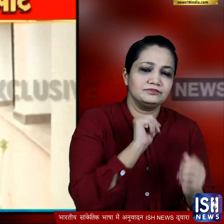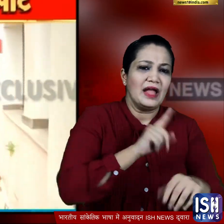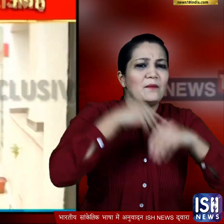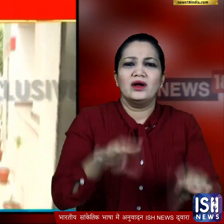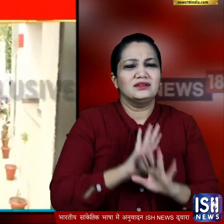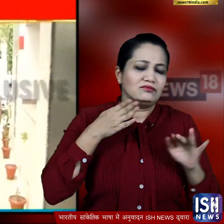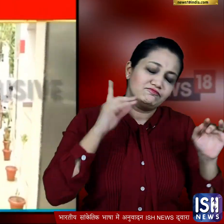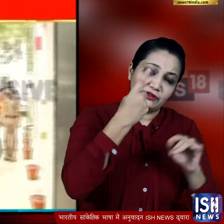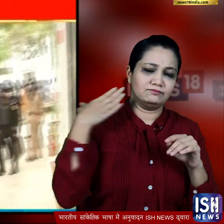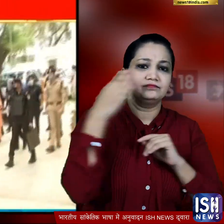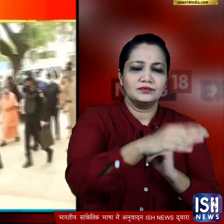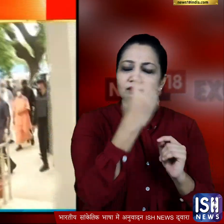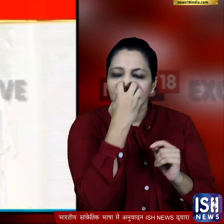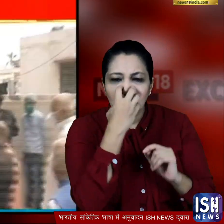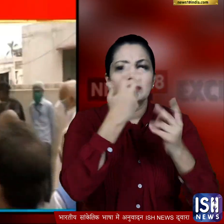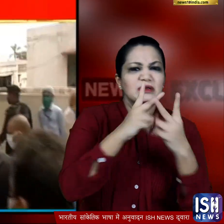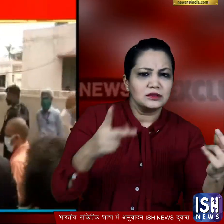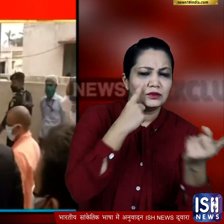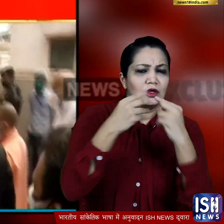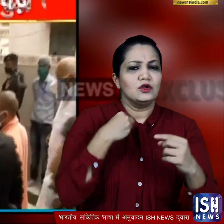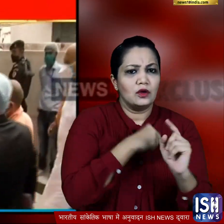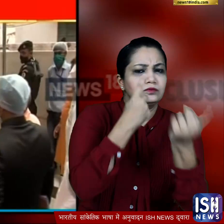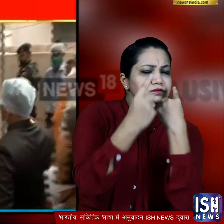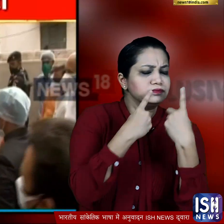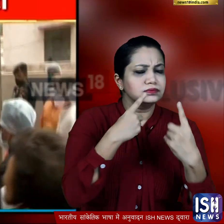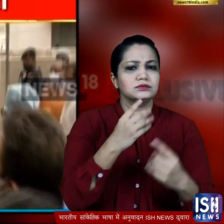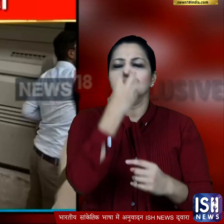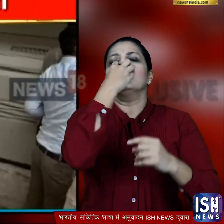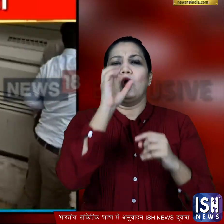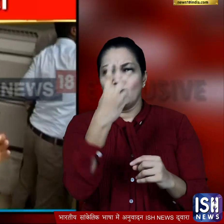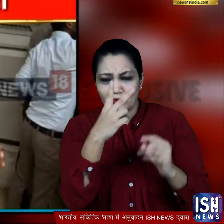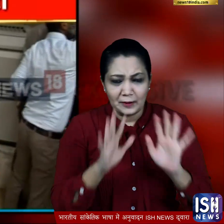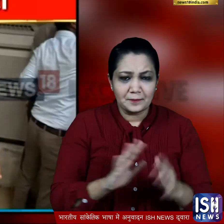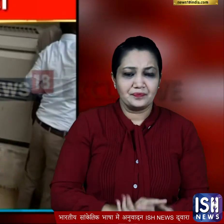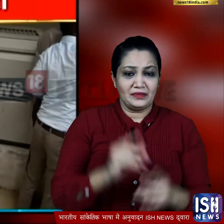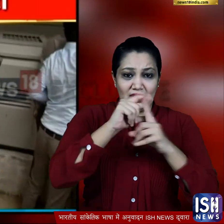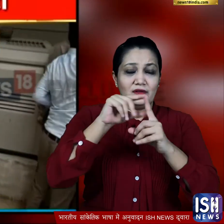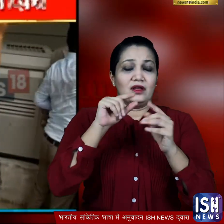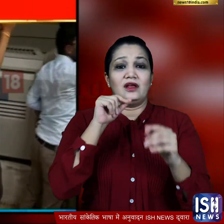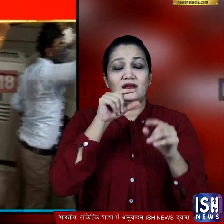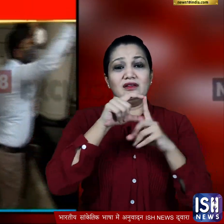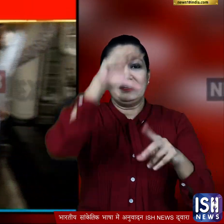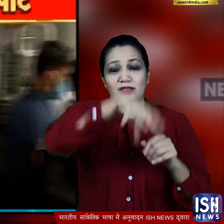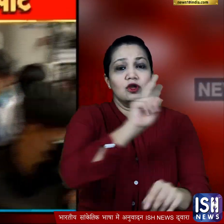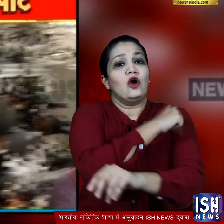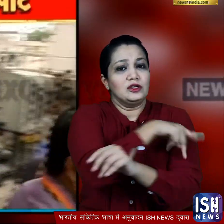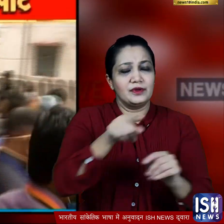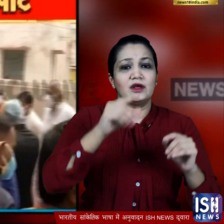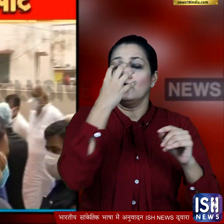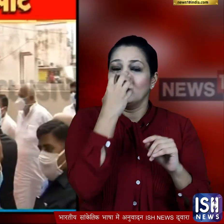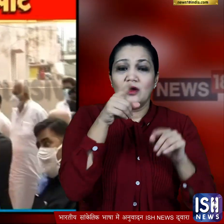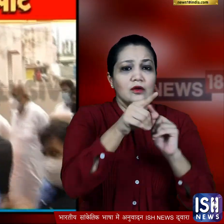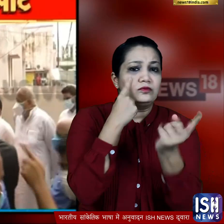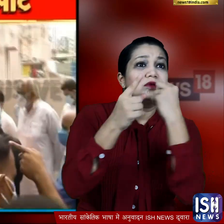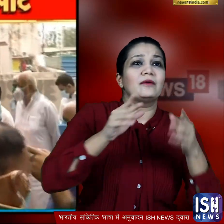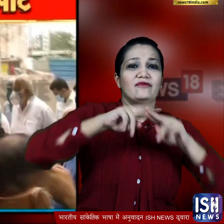हो गए। अस्पताल में सबसे पहले उन्होंने ऑक्सीजन की सप्लाई पर वहां के डॉक्टरों से जानकारी ली। सीएम योगी देवरिया के जिला अस्पताल में पहुंचे हैं, जहां वो ऑक्सीजन